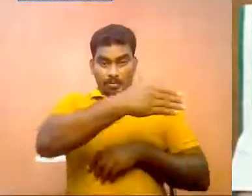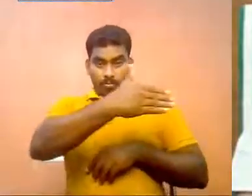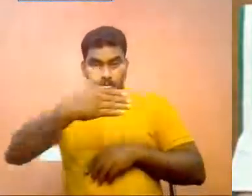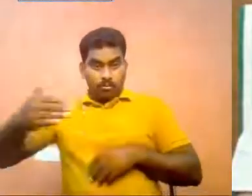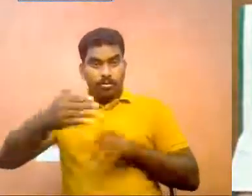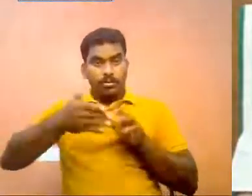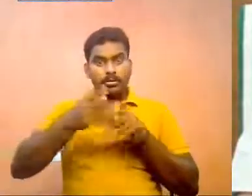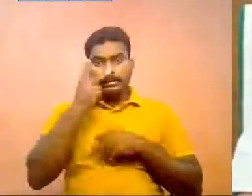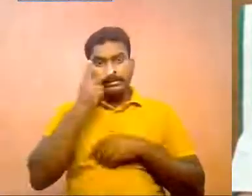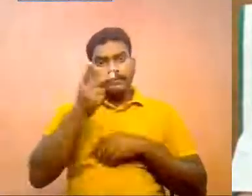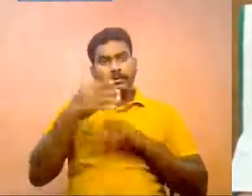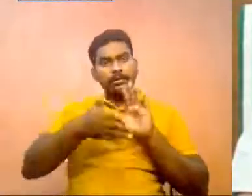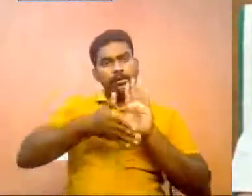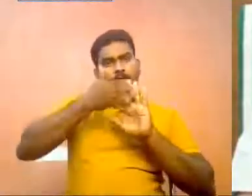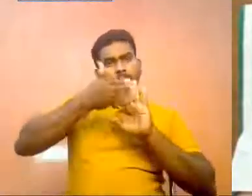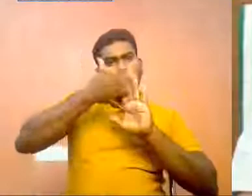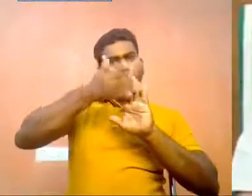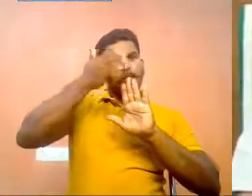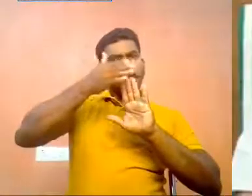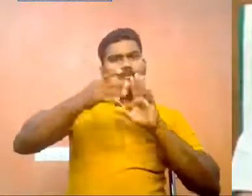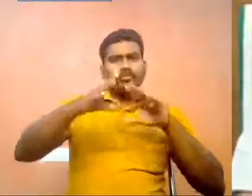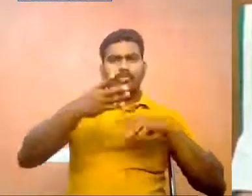നിലപാടാണ് സ്വീകരിച്ചത്.